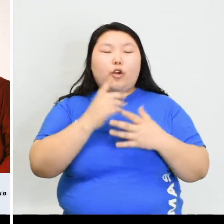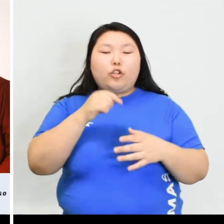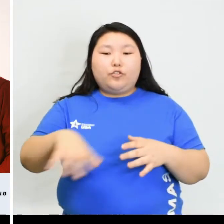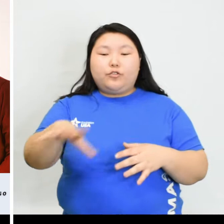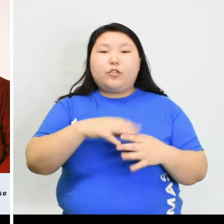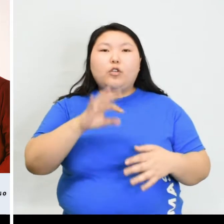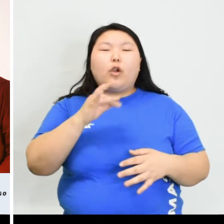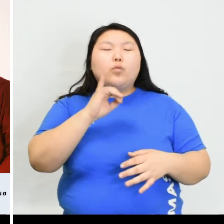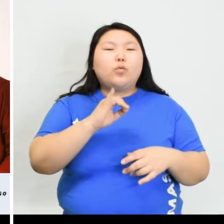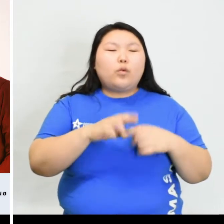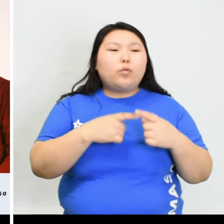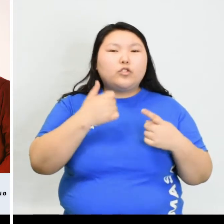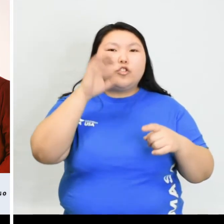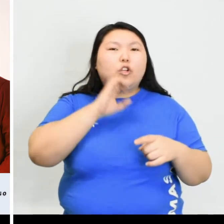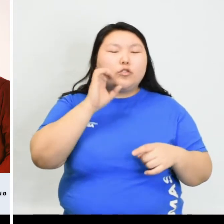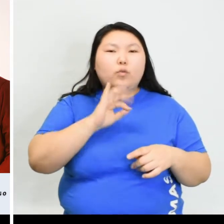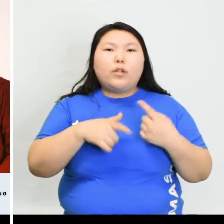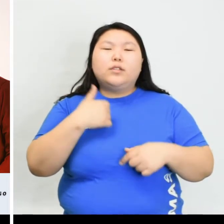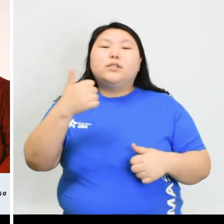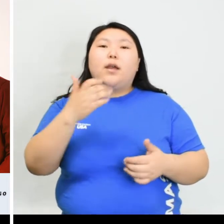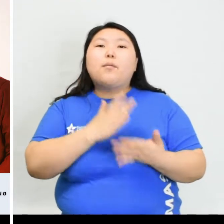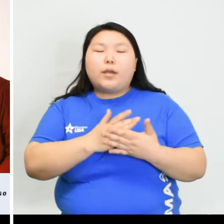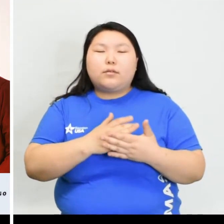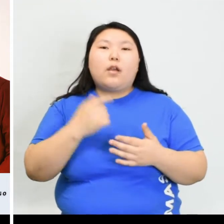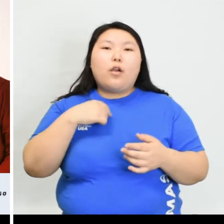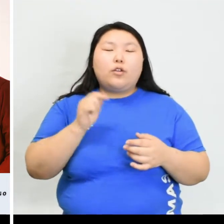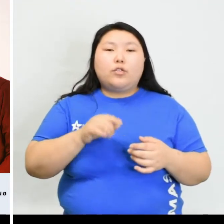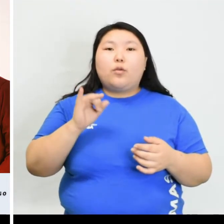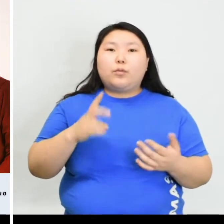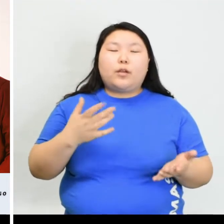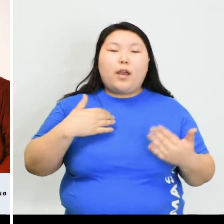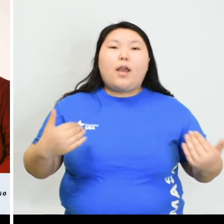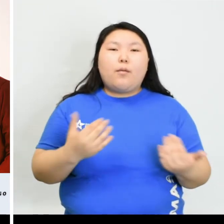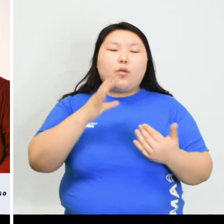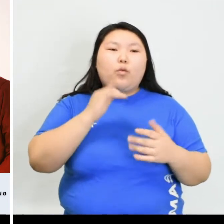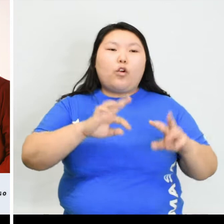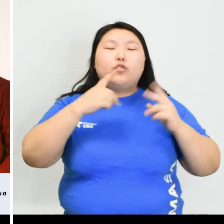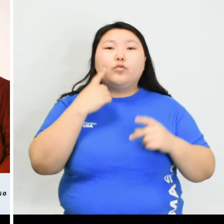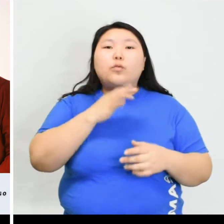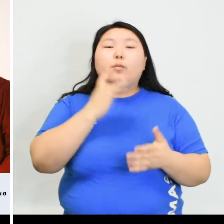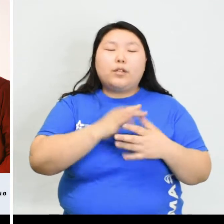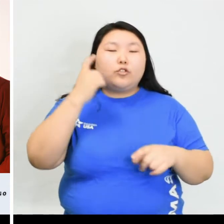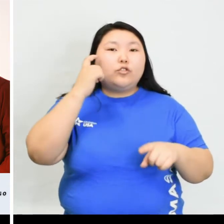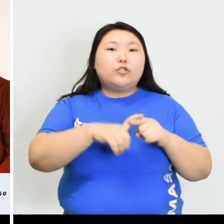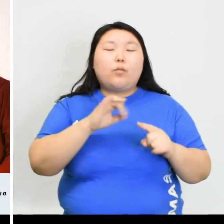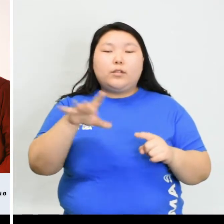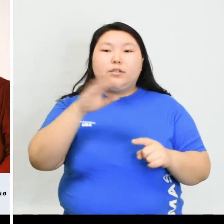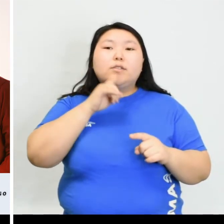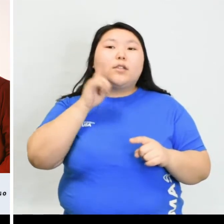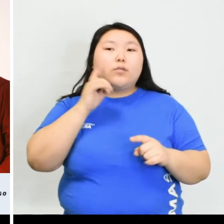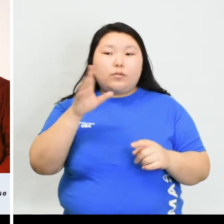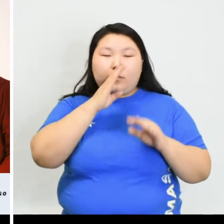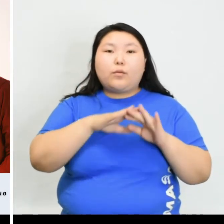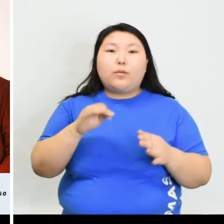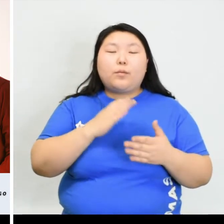тэднес чинь яг юундэ сонголтоо нь юундэ сайн байна надад бол тэ амьдралын юу гэж шүү яг зориг мэдэхийг залуучууд байгаа шүү